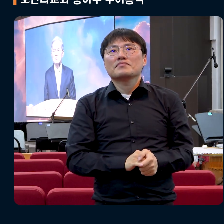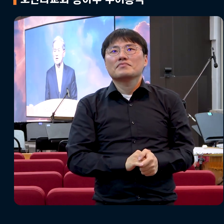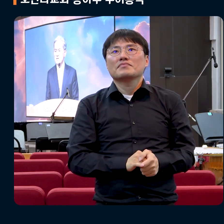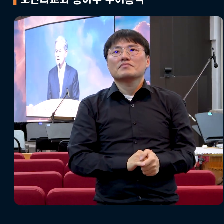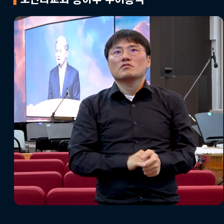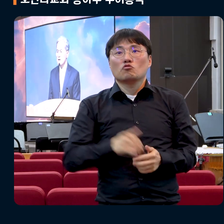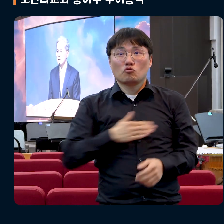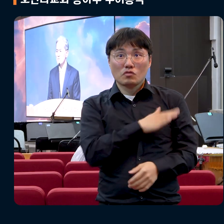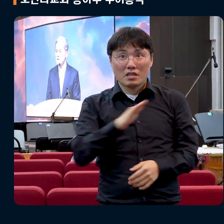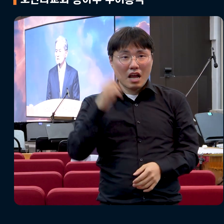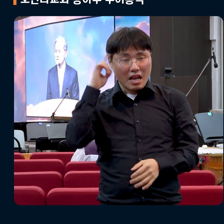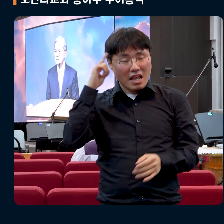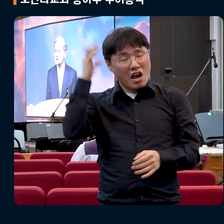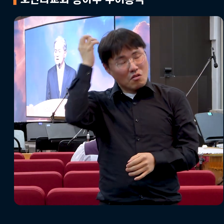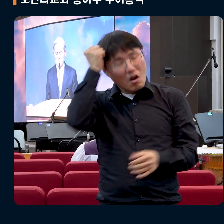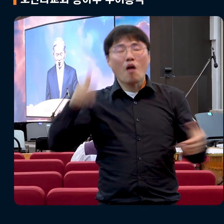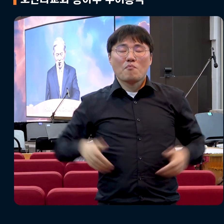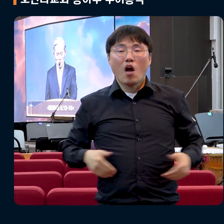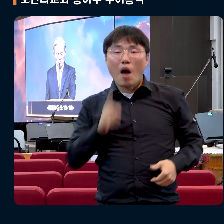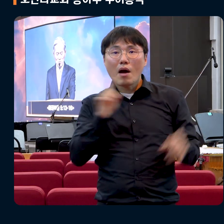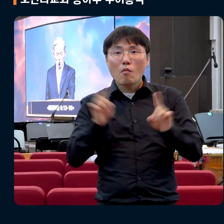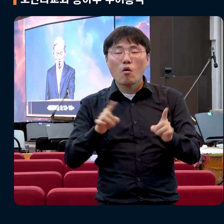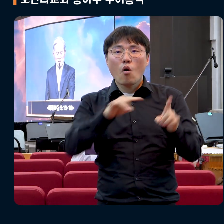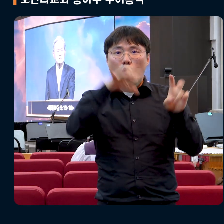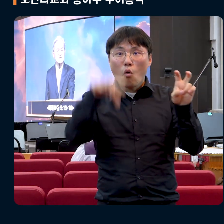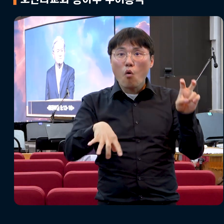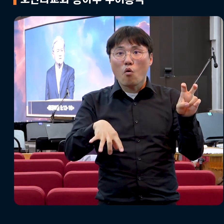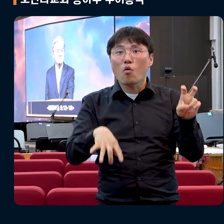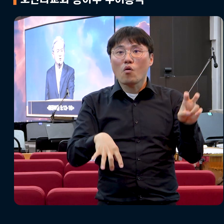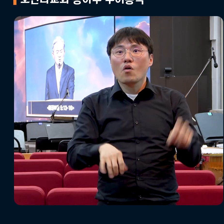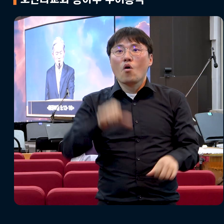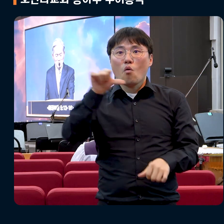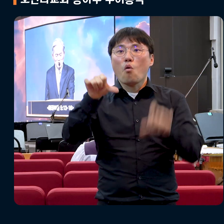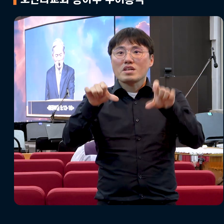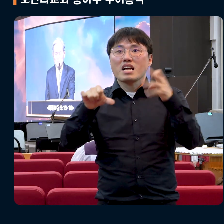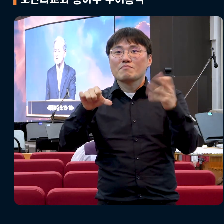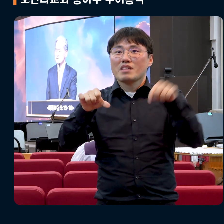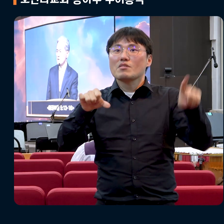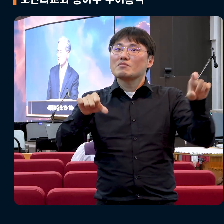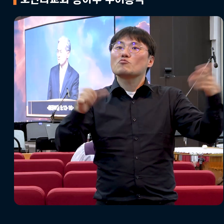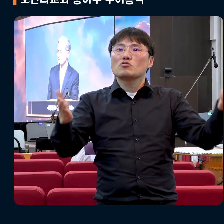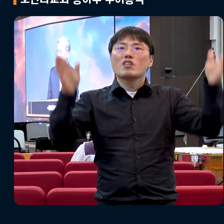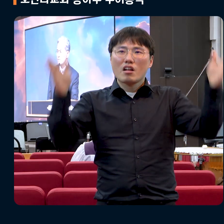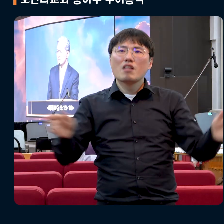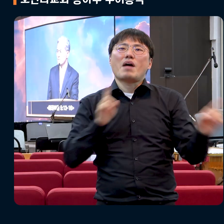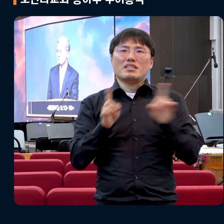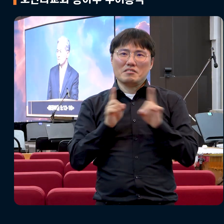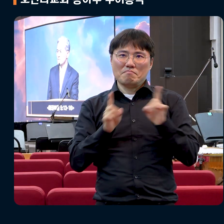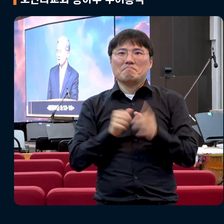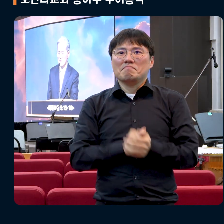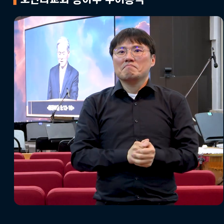부분에서 우리가 생각해야 될 말씀이 마태복음 5장 13절로 16절 말씀이에요.